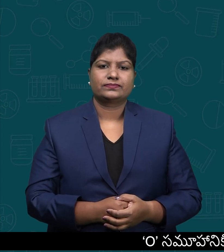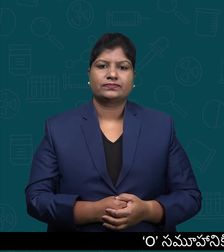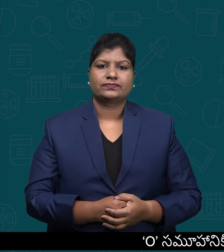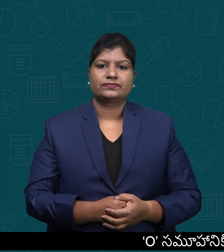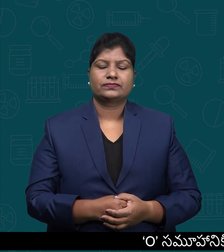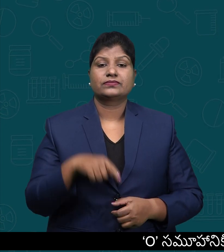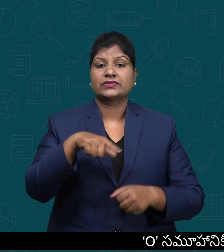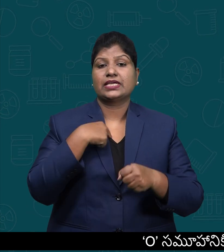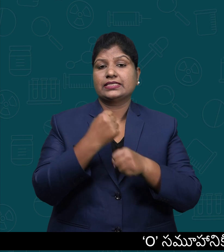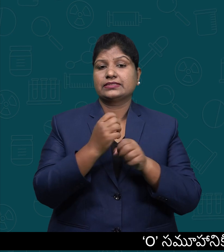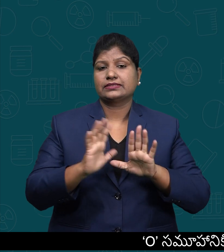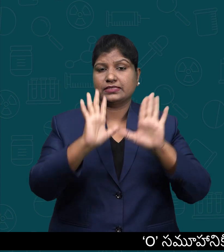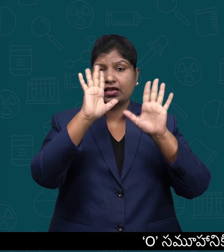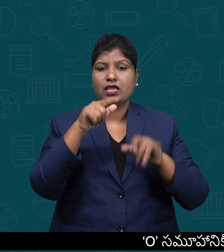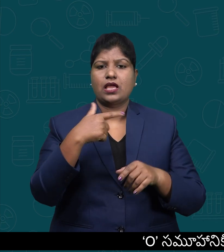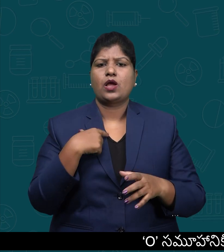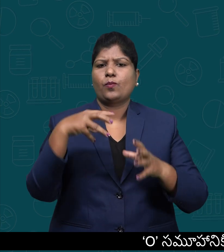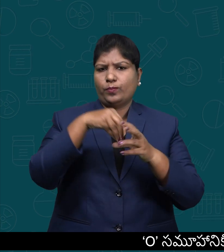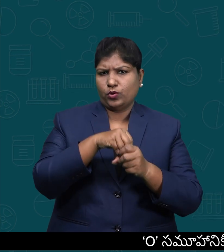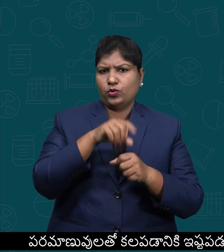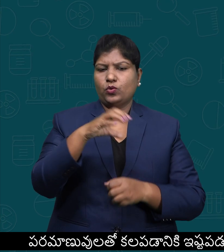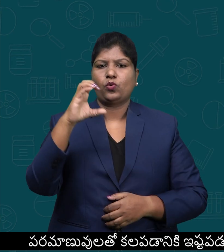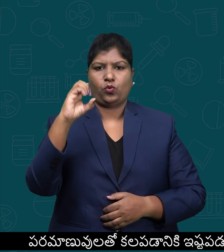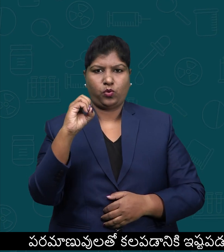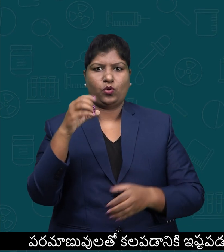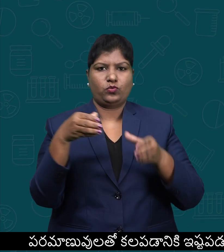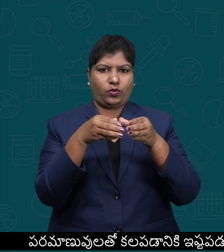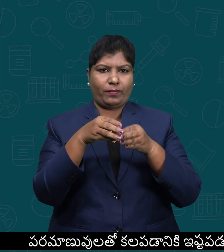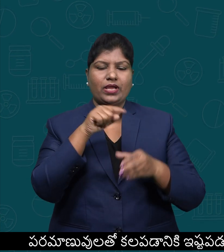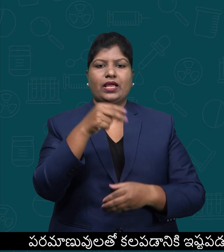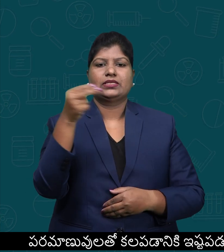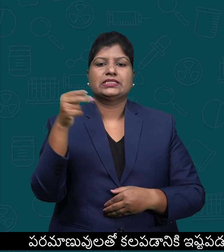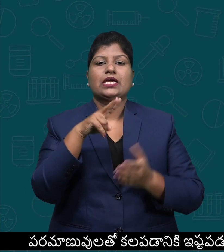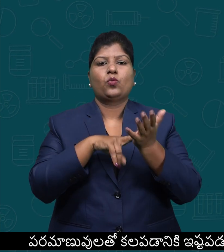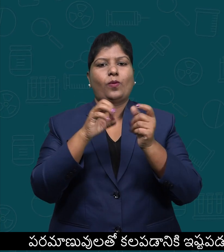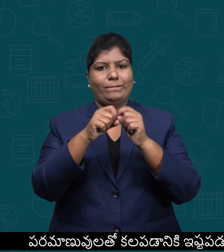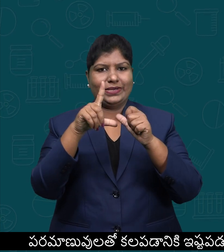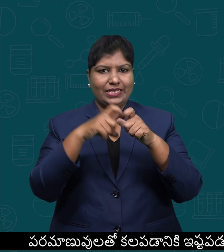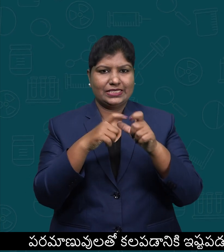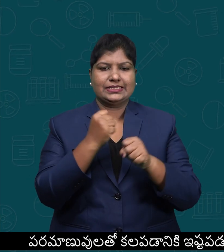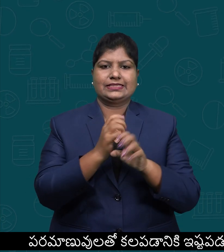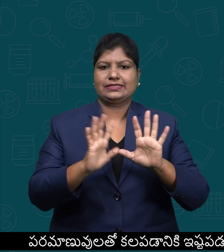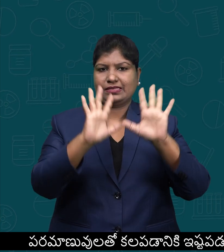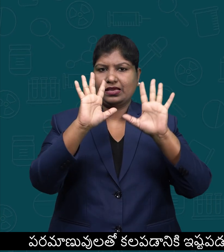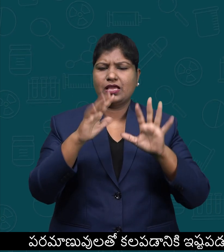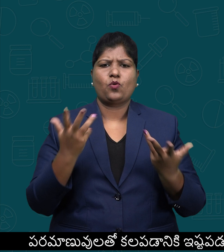సున్నా సమూహానికి చెందిన వాయువులు ఇతర పరమాణువులతో కలపడానికి ఇష్టపడని కారణంగా